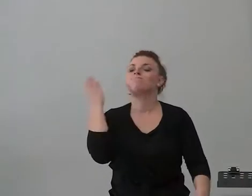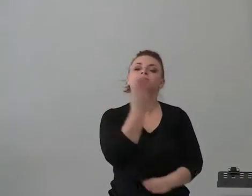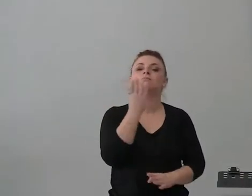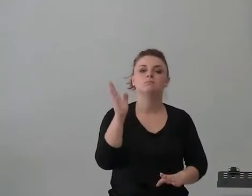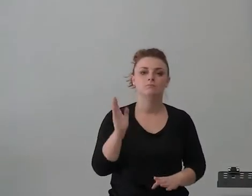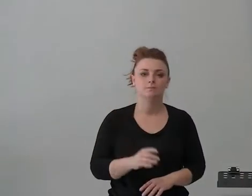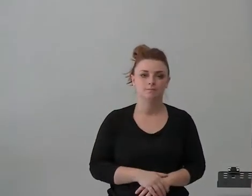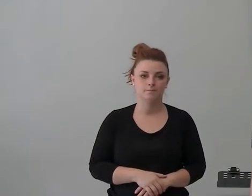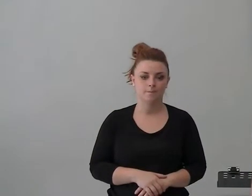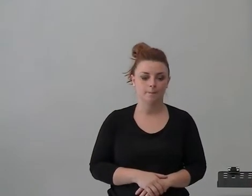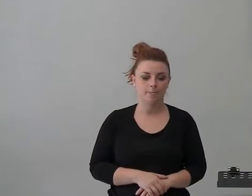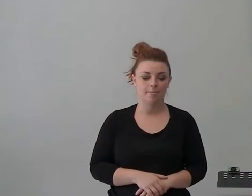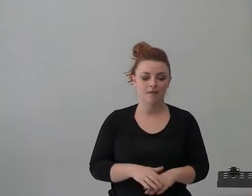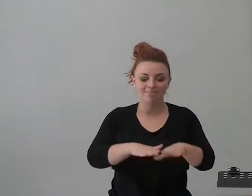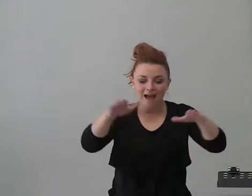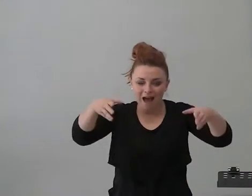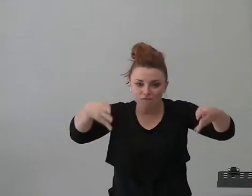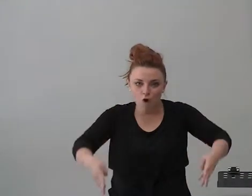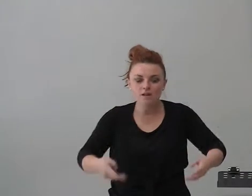I tavoli, cosa succede?